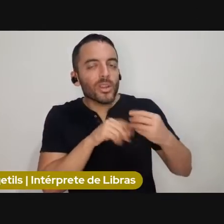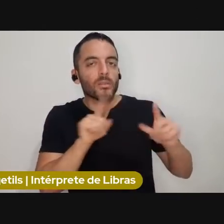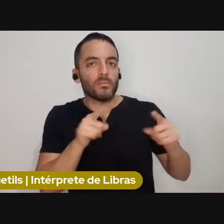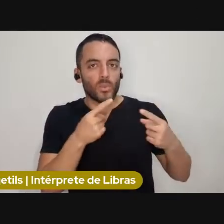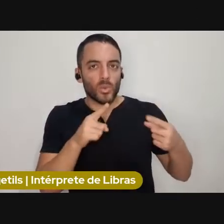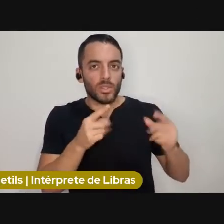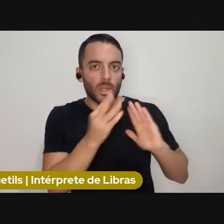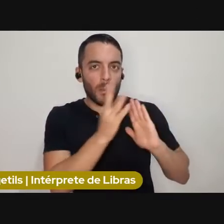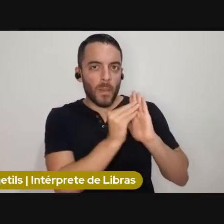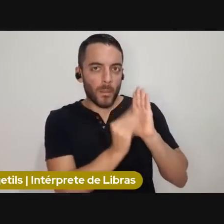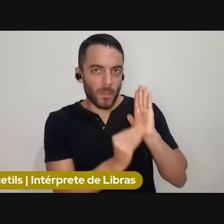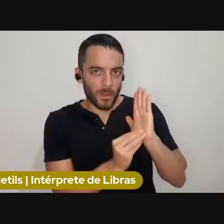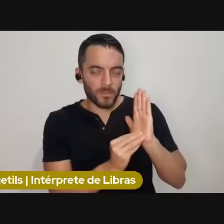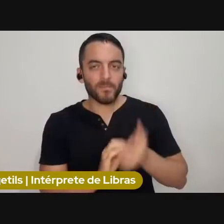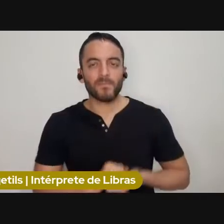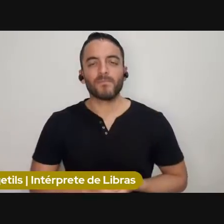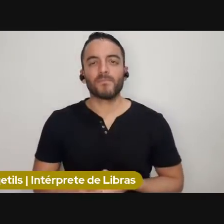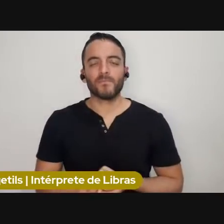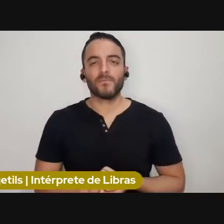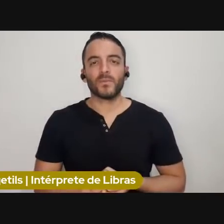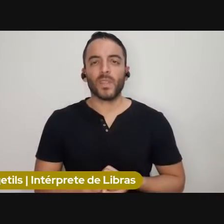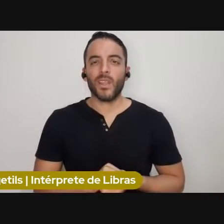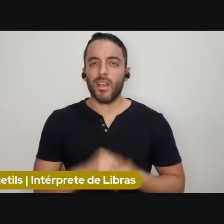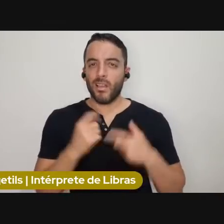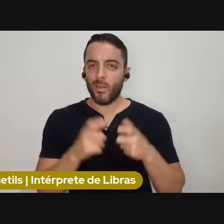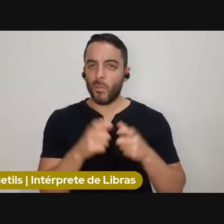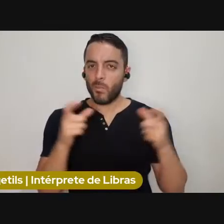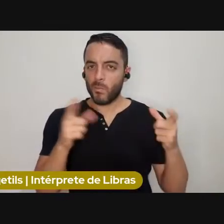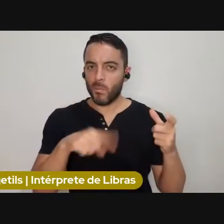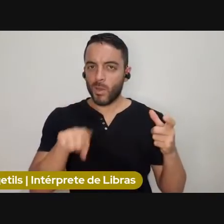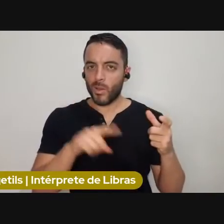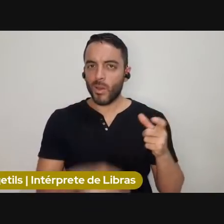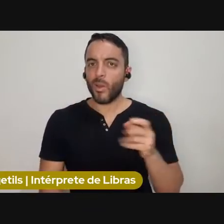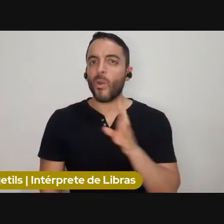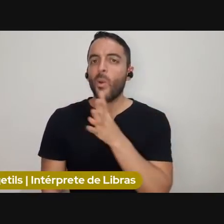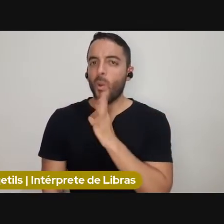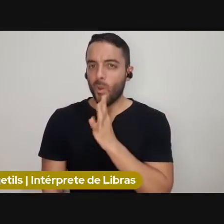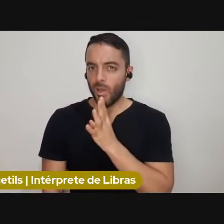Vocês conhecem, muitos de vocês também conhecem, por exemplo,